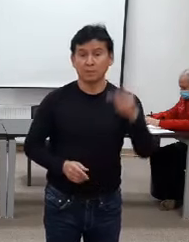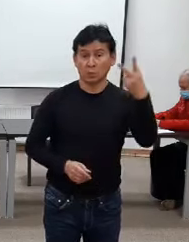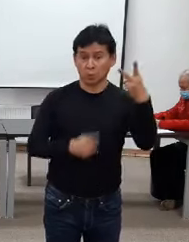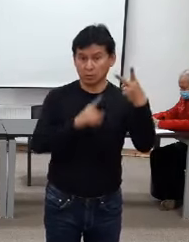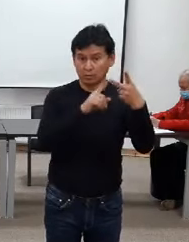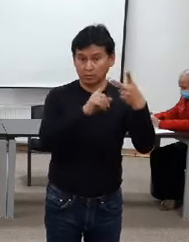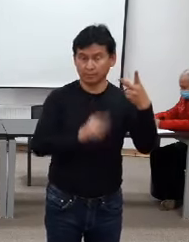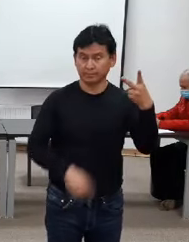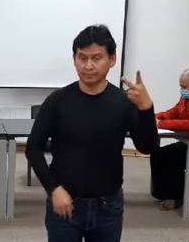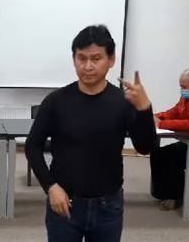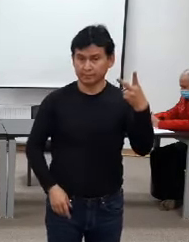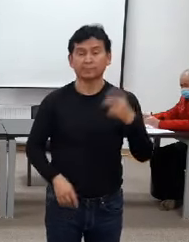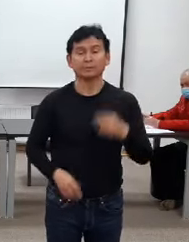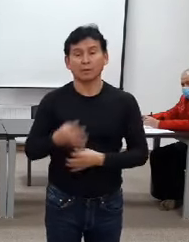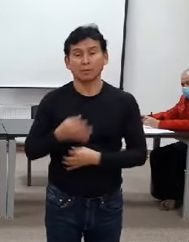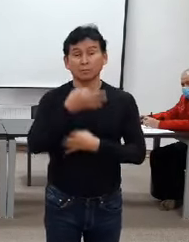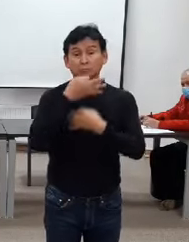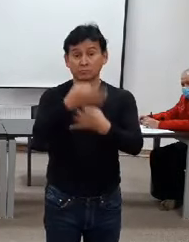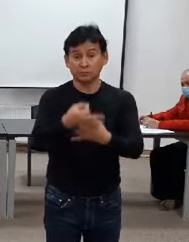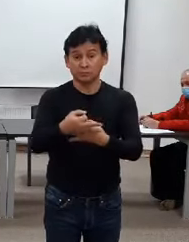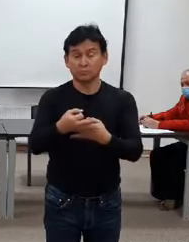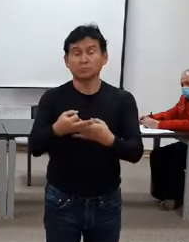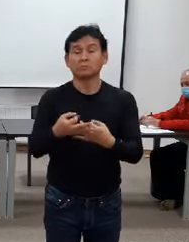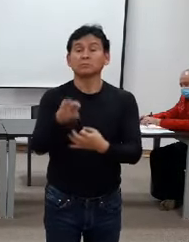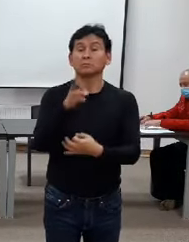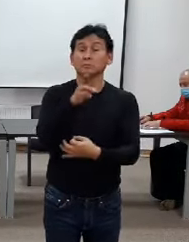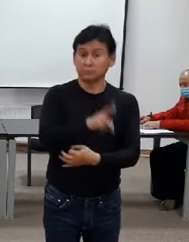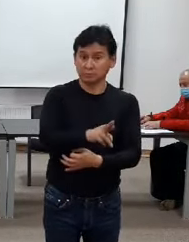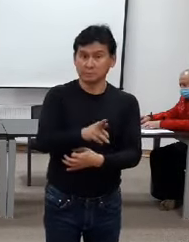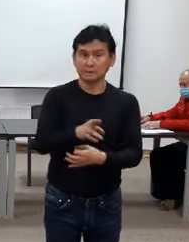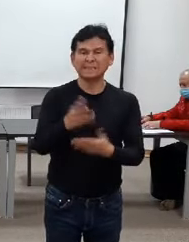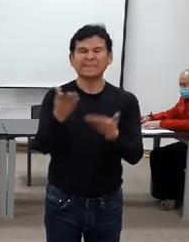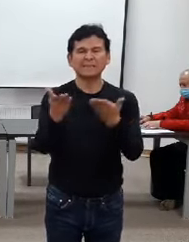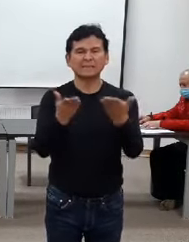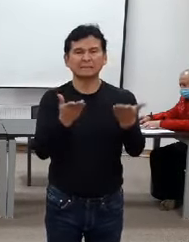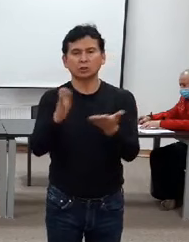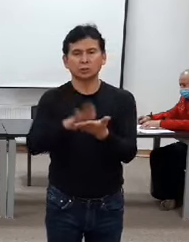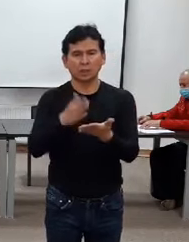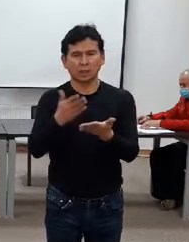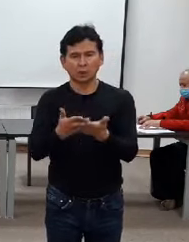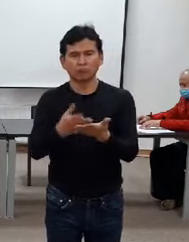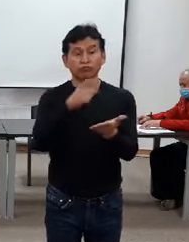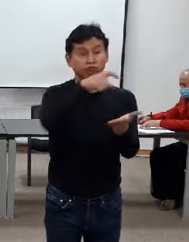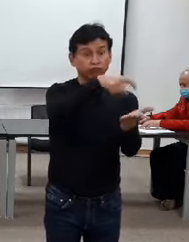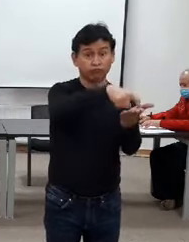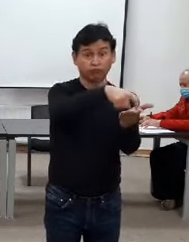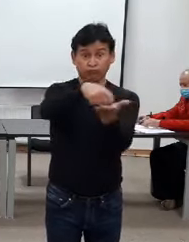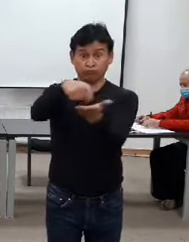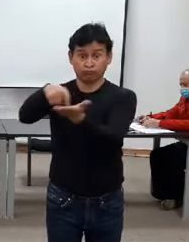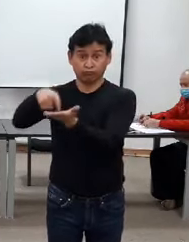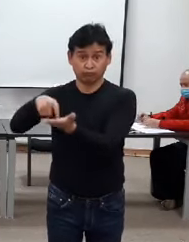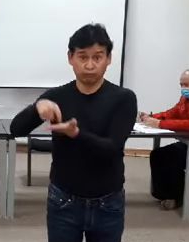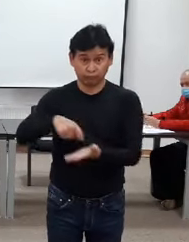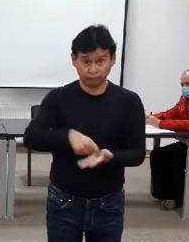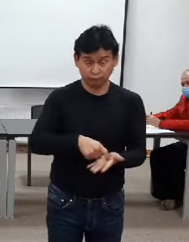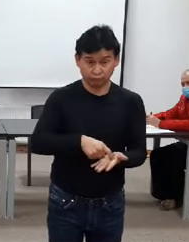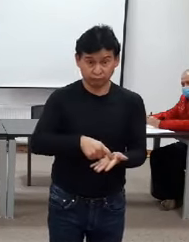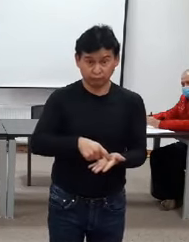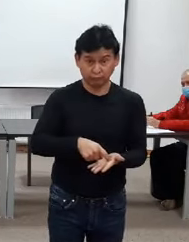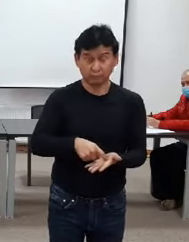punto, comunicarles y reiterarles que el Servicio de Salud, a través de todos los establecimientos dependientes de este,